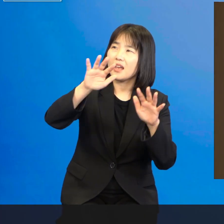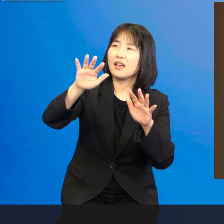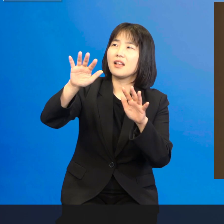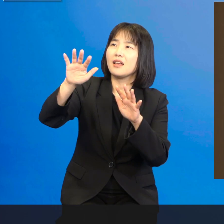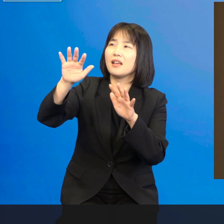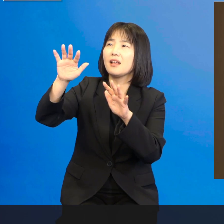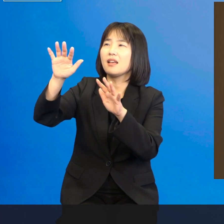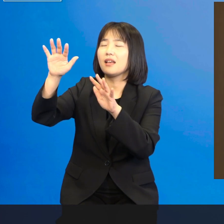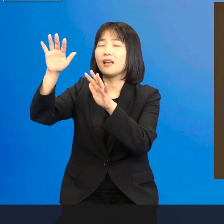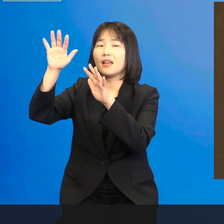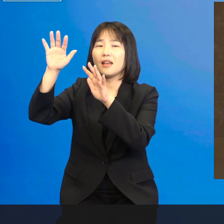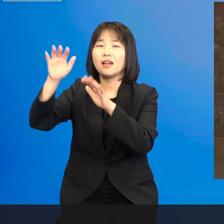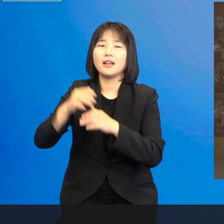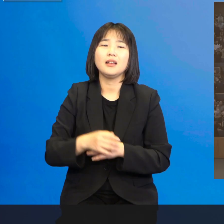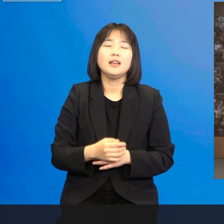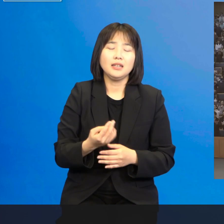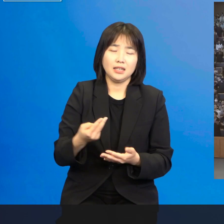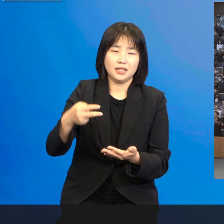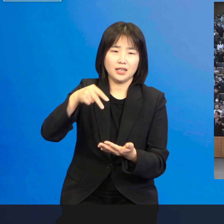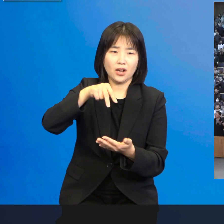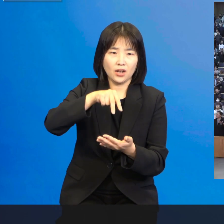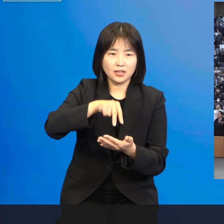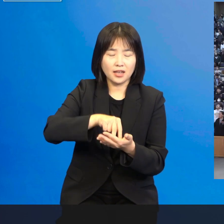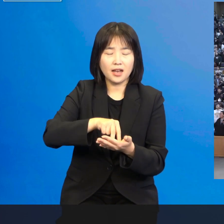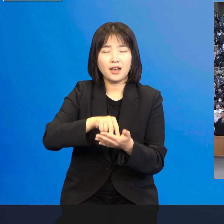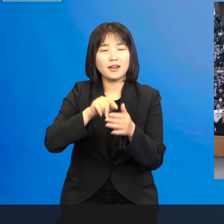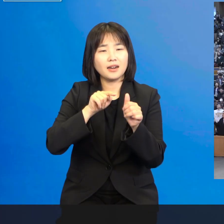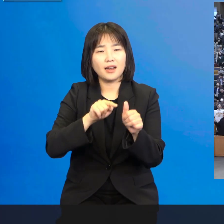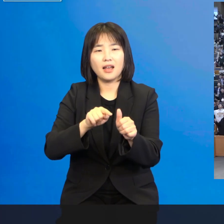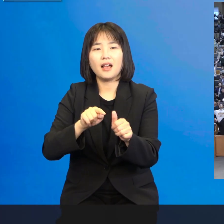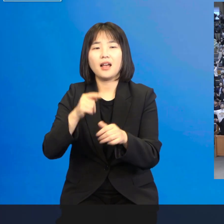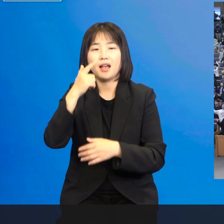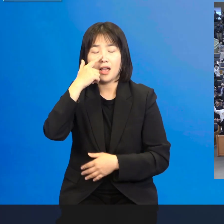찬양합니다. 일어나라, 일어나라,